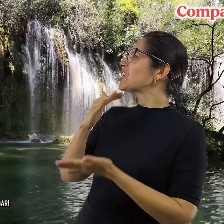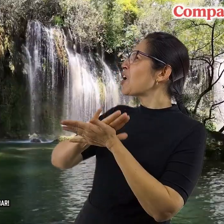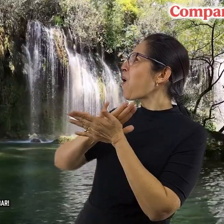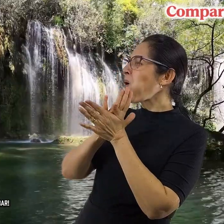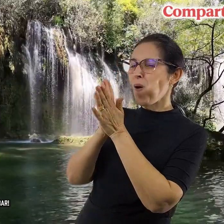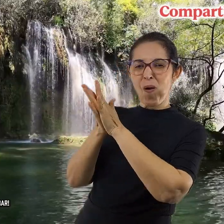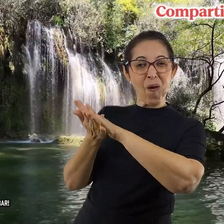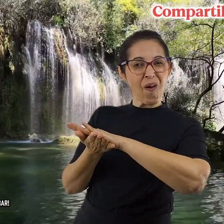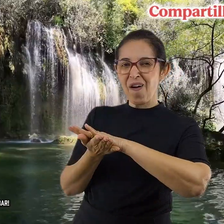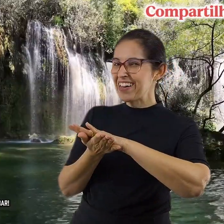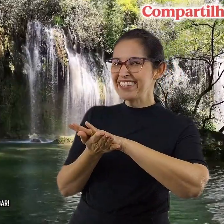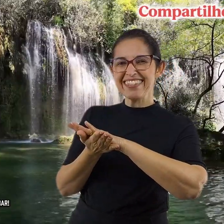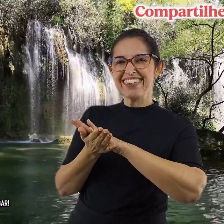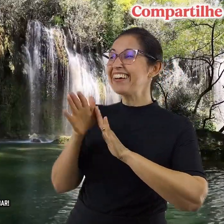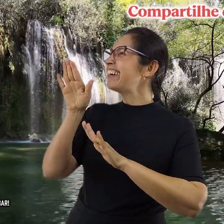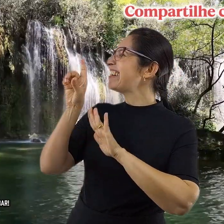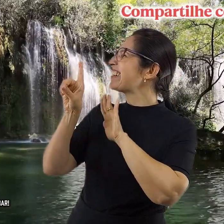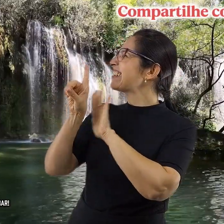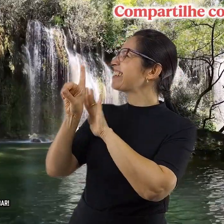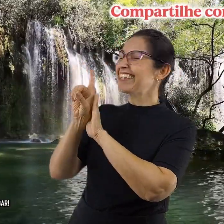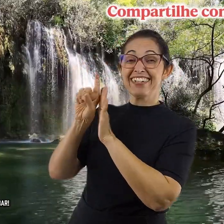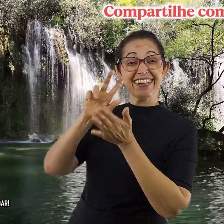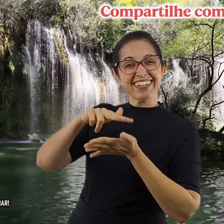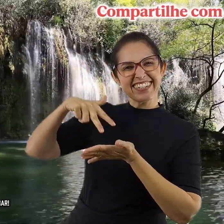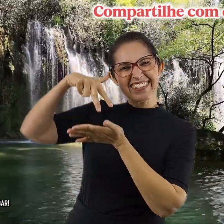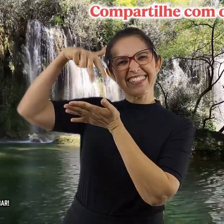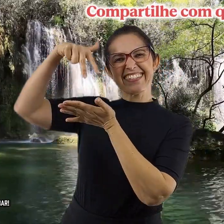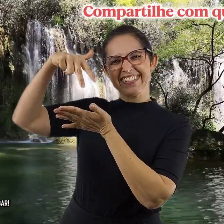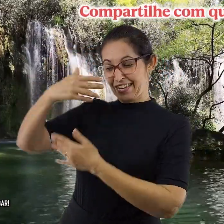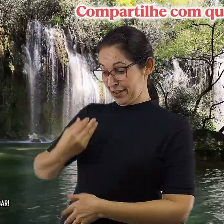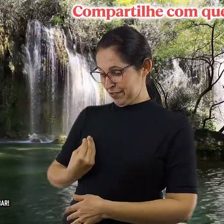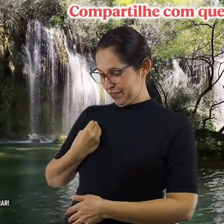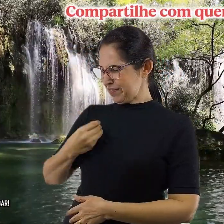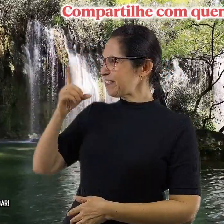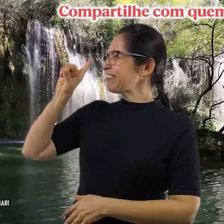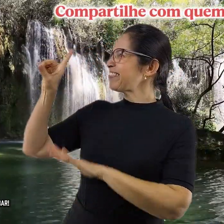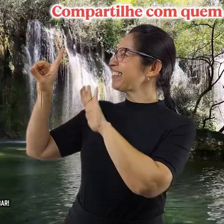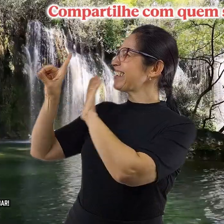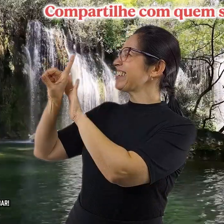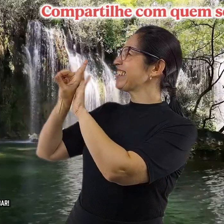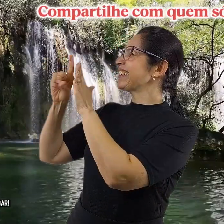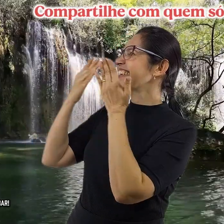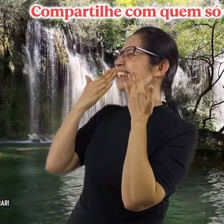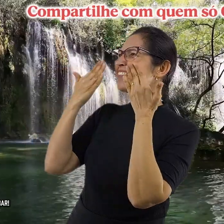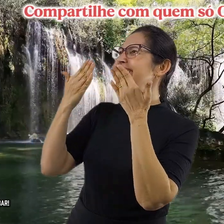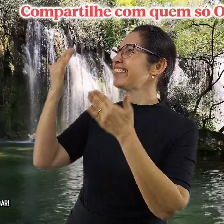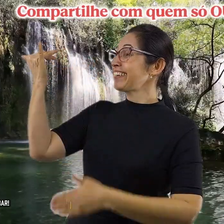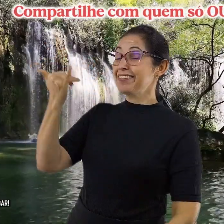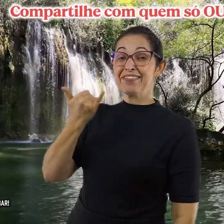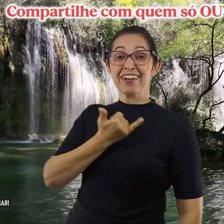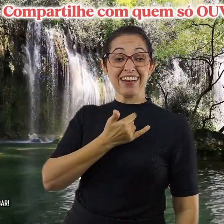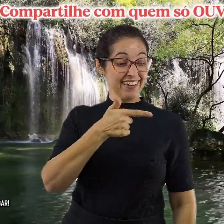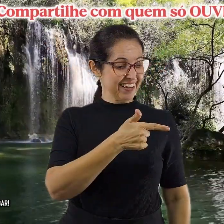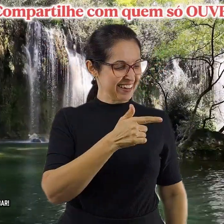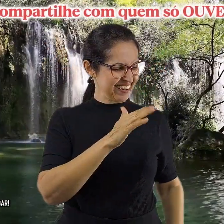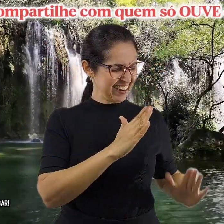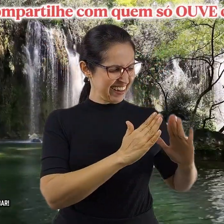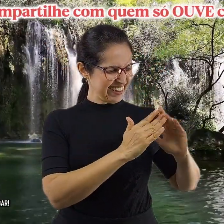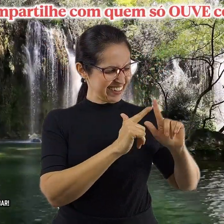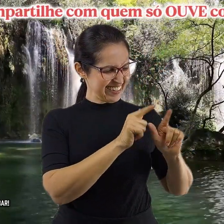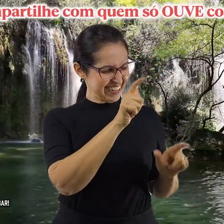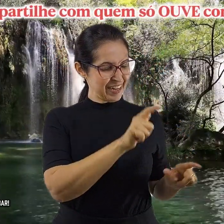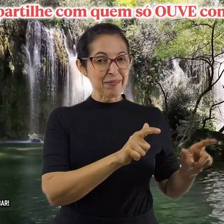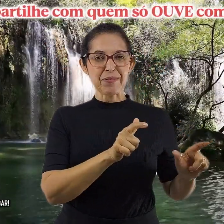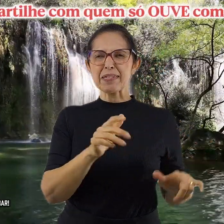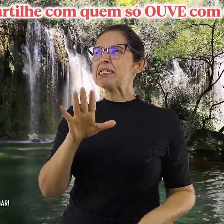detê-lo. Ele ressuscitou, ele está vivo, ele está se revelando, ele está falando. Aquela igreja se apaixonou